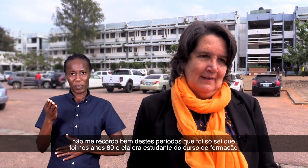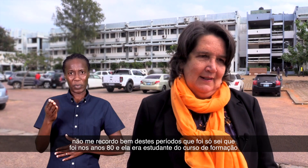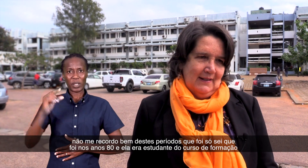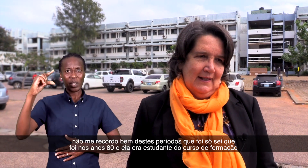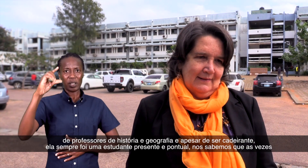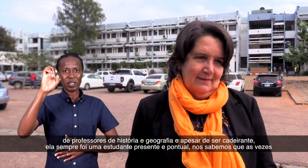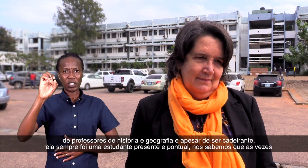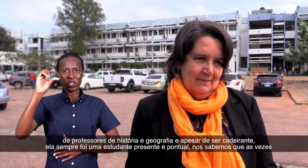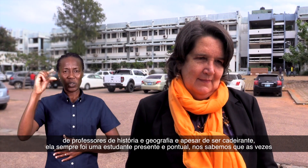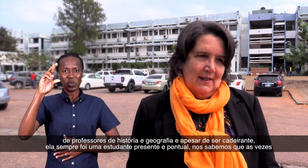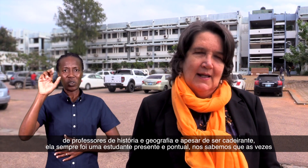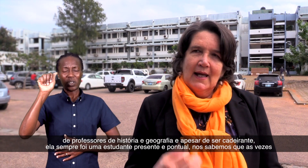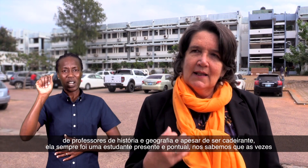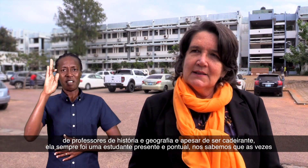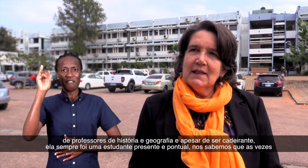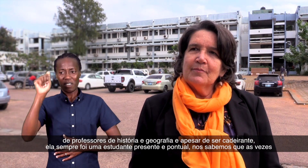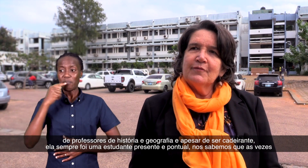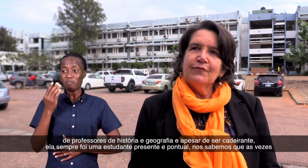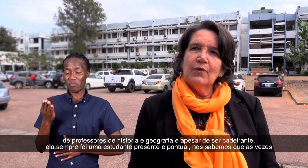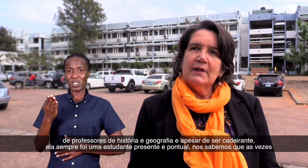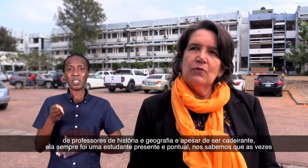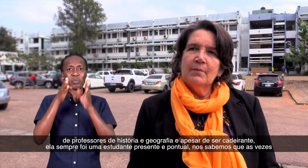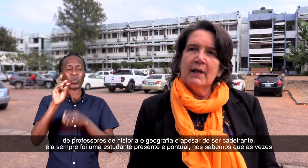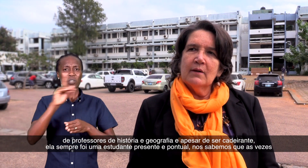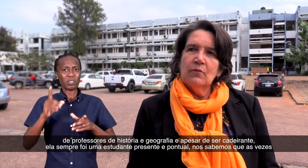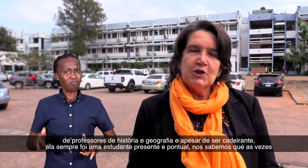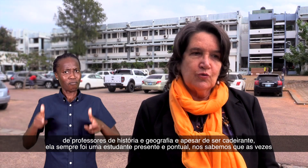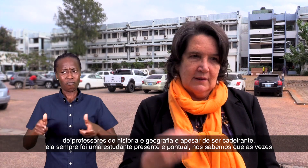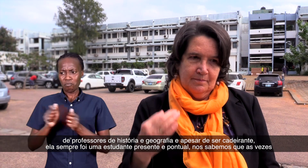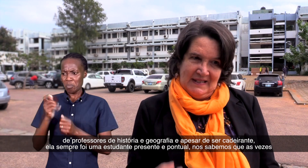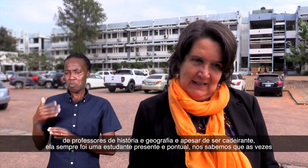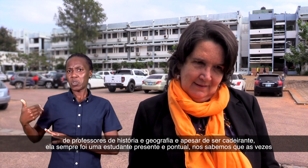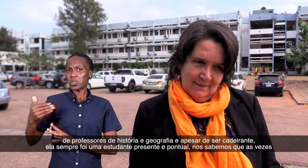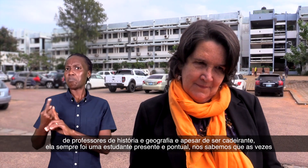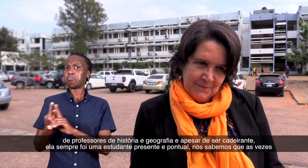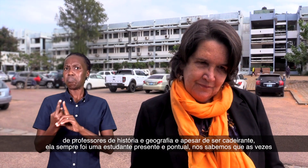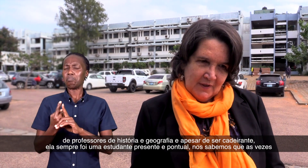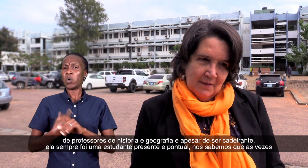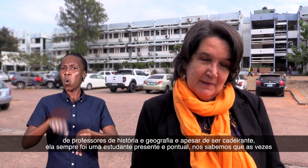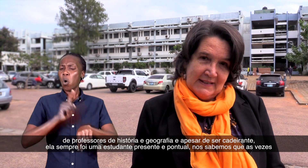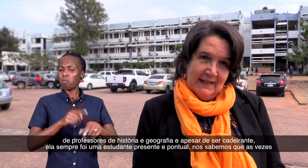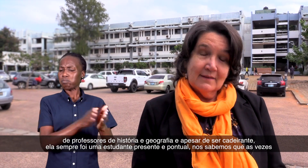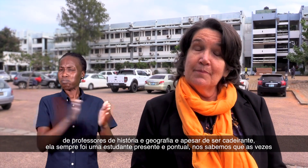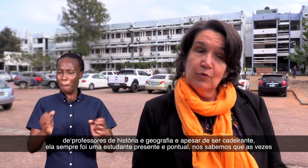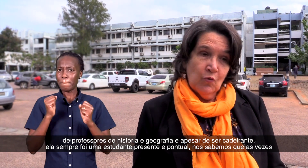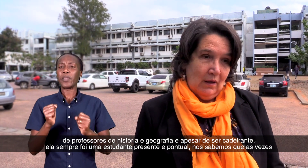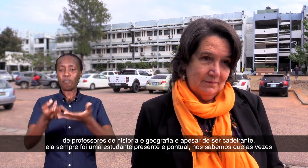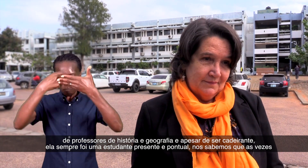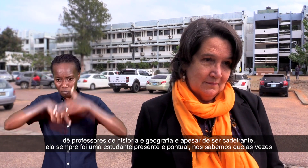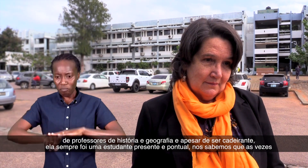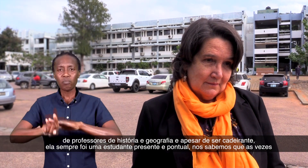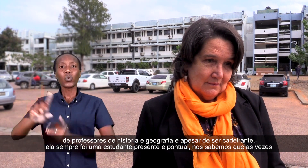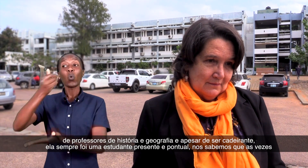ser cadeirante, ela sempre foi uma estudante presente e